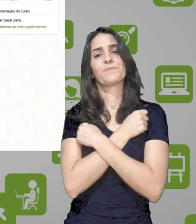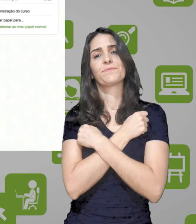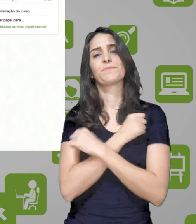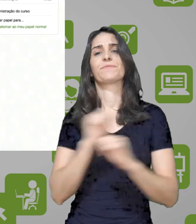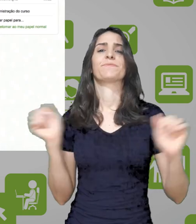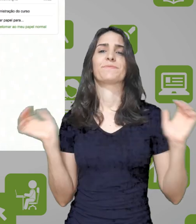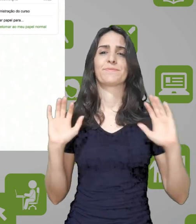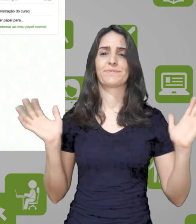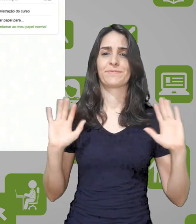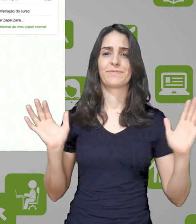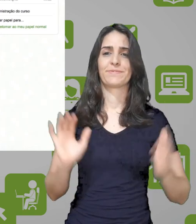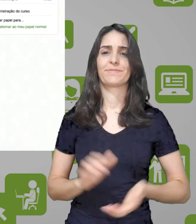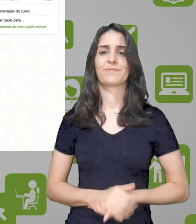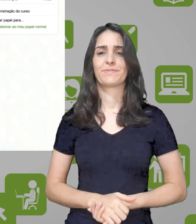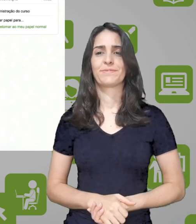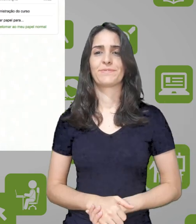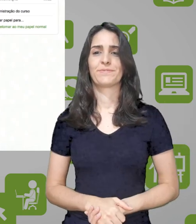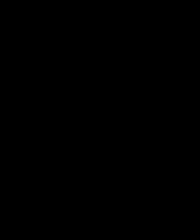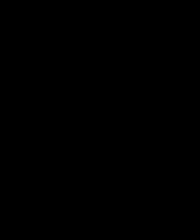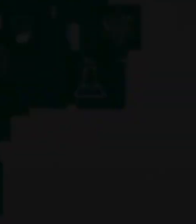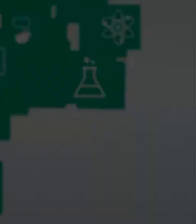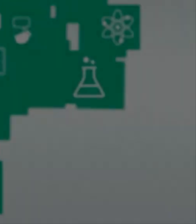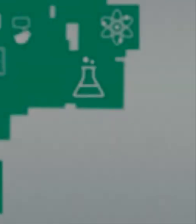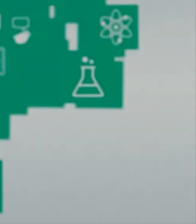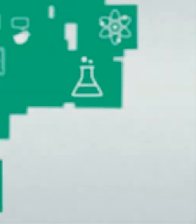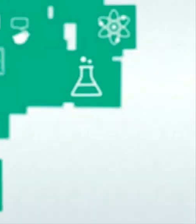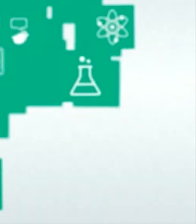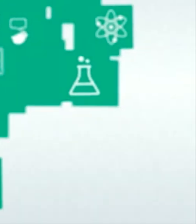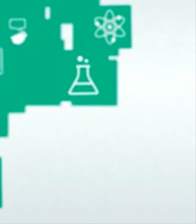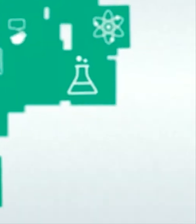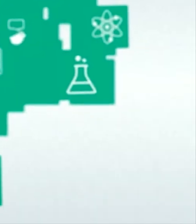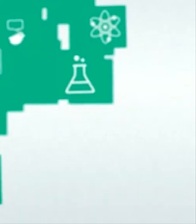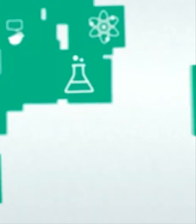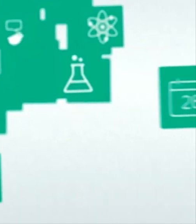um abraço e até a próxima E aí